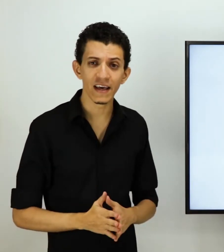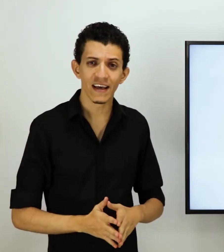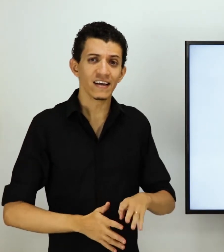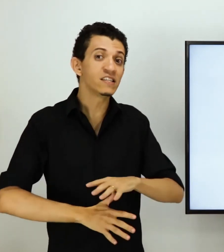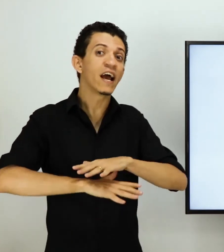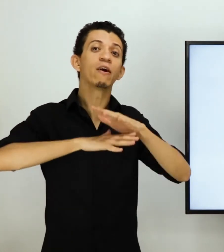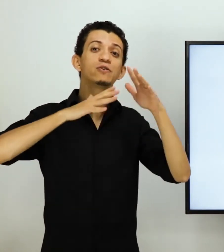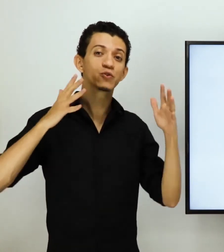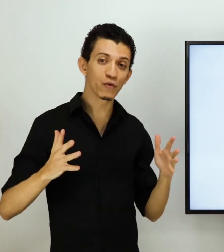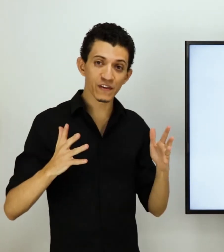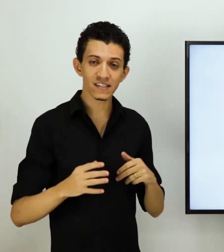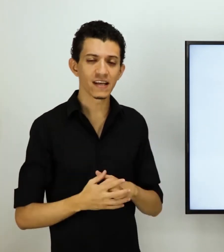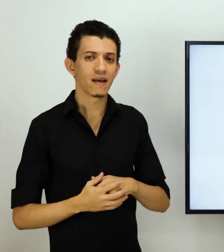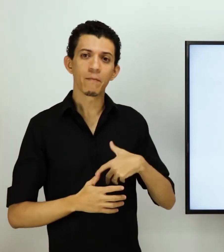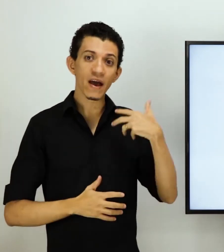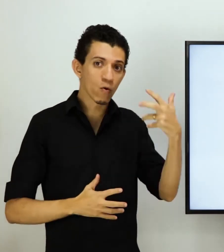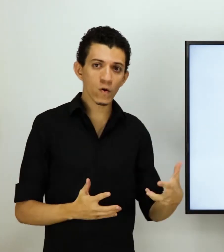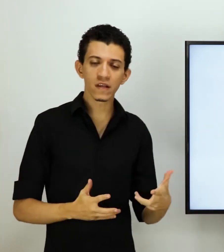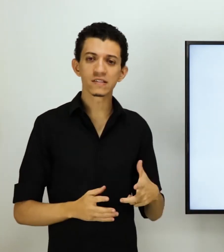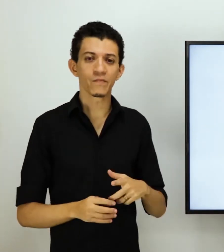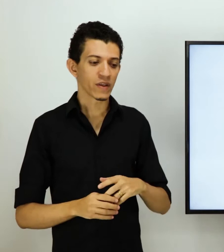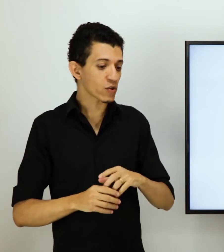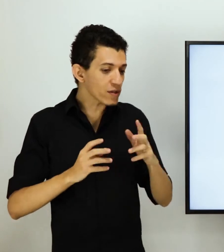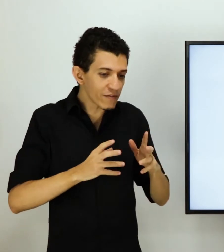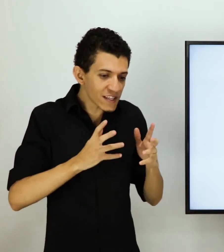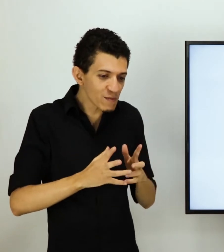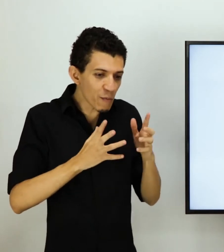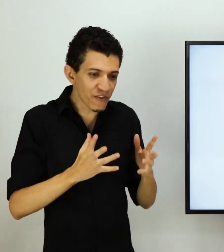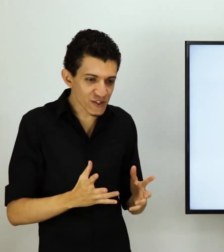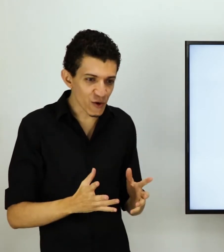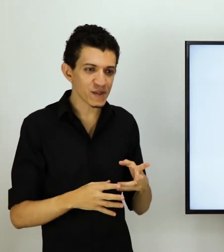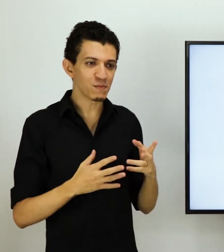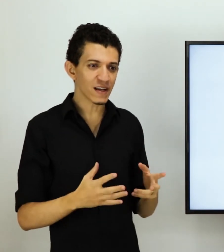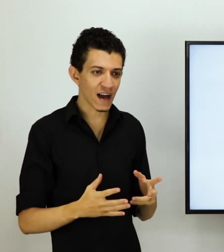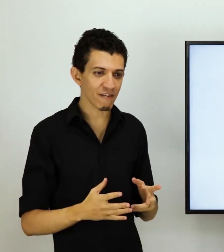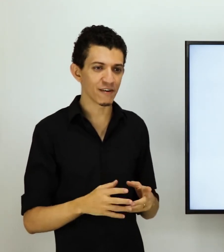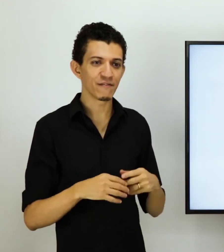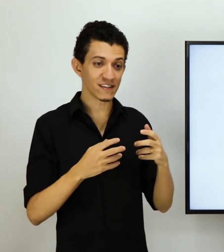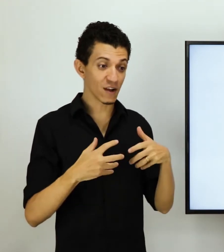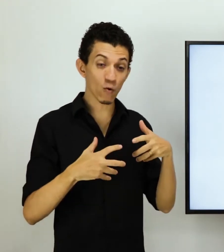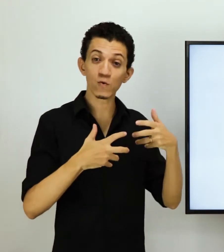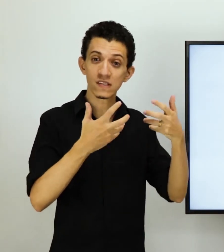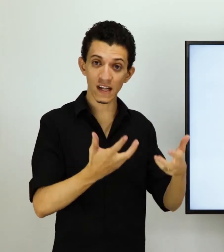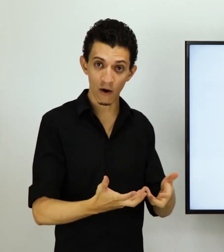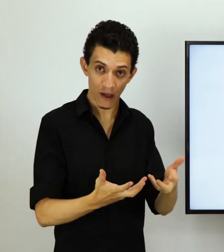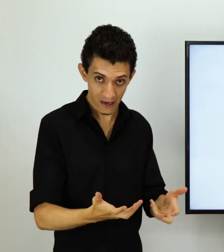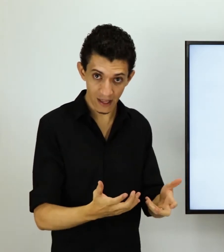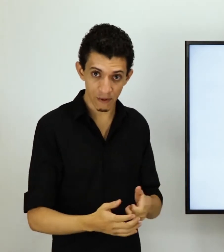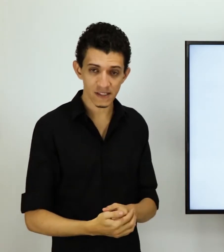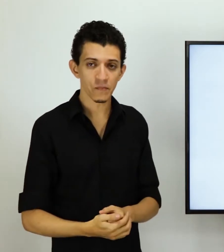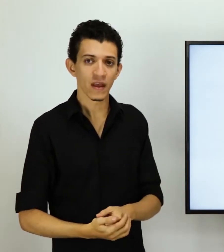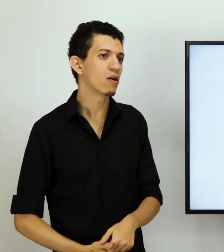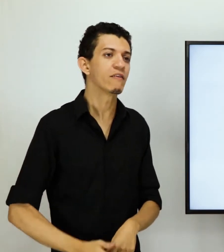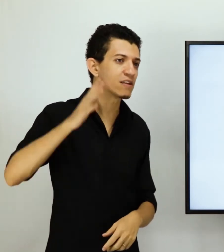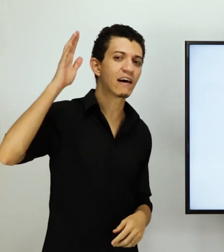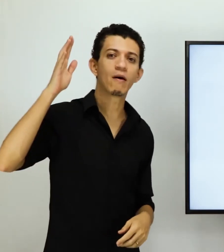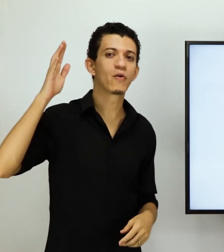aqui, cheio de dúvidas, perguntas, e toda vez que meu professor me explicava, fazia algum sinal em Libras, eu levantava a mão na